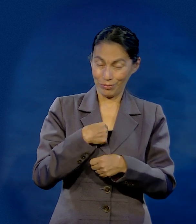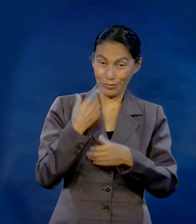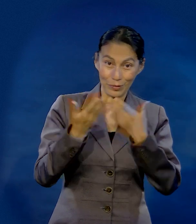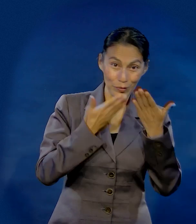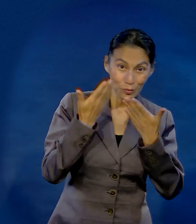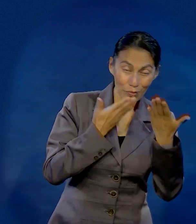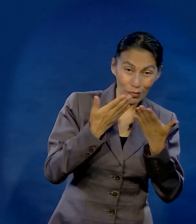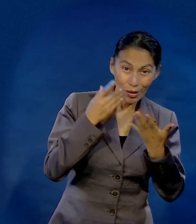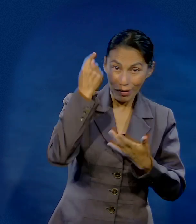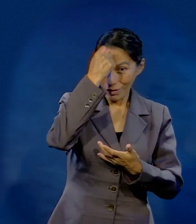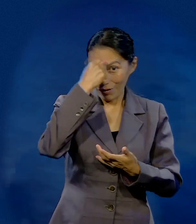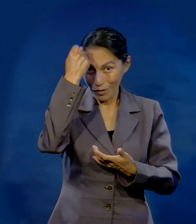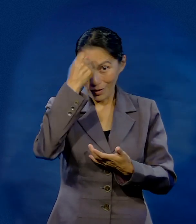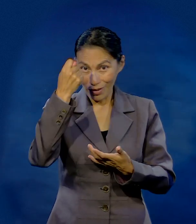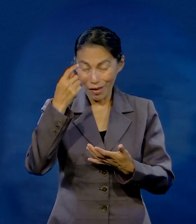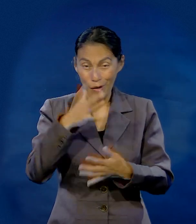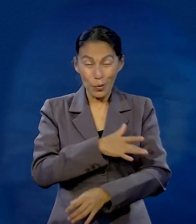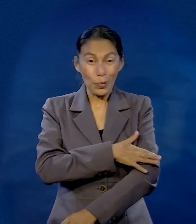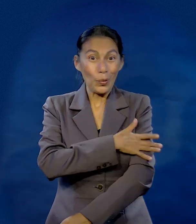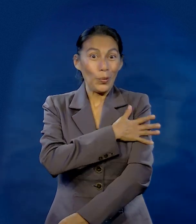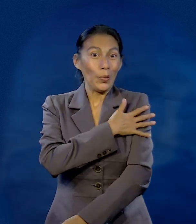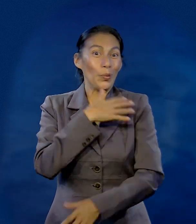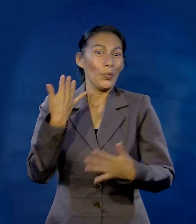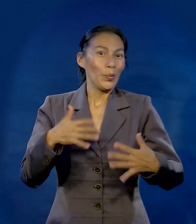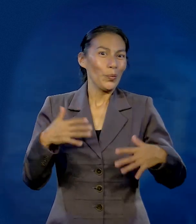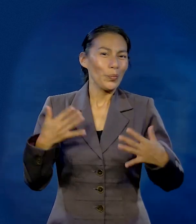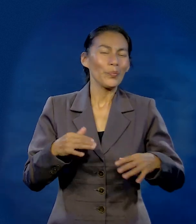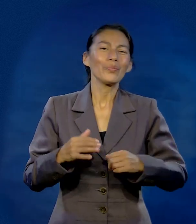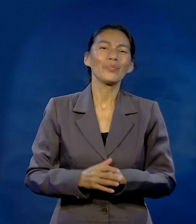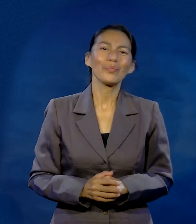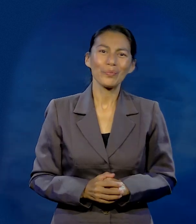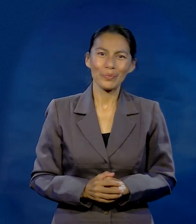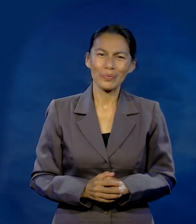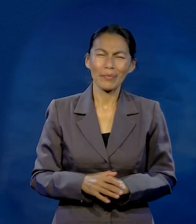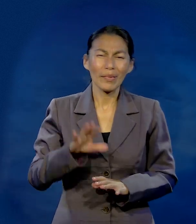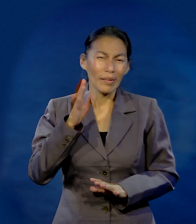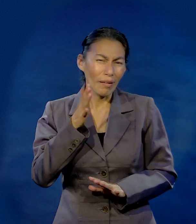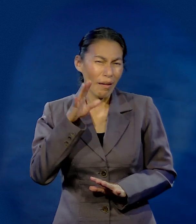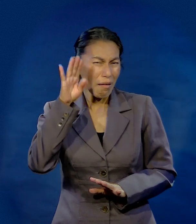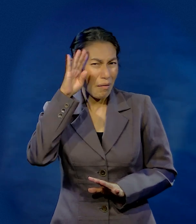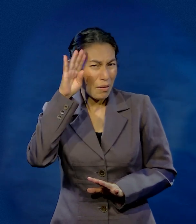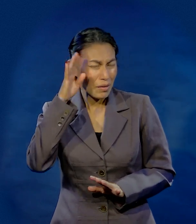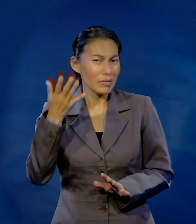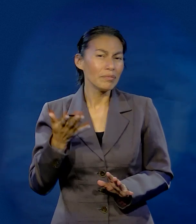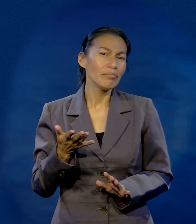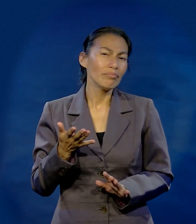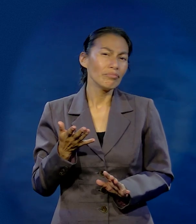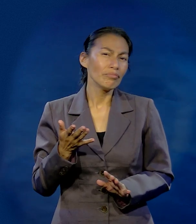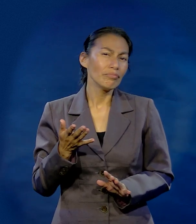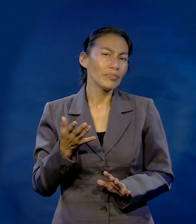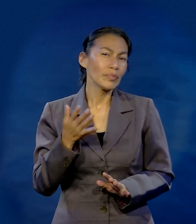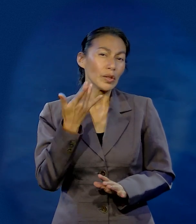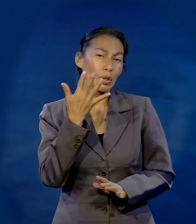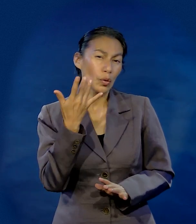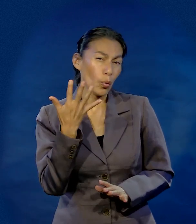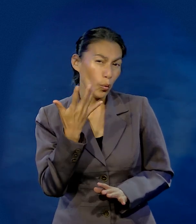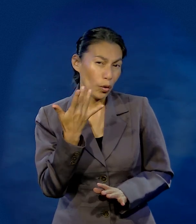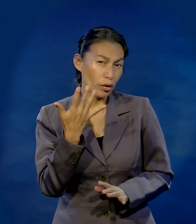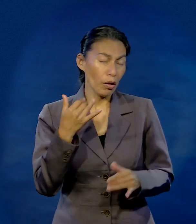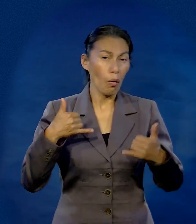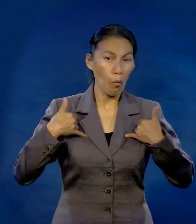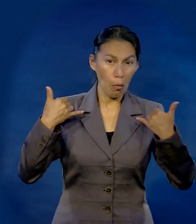amén el primer año de la facultad de teología fue emocionante emocionante